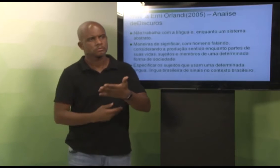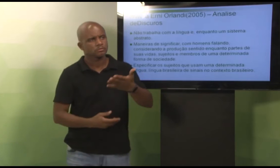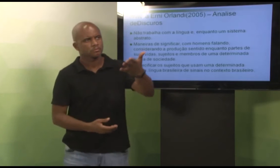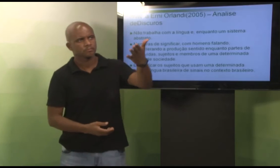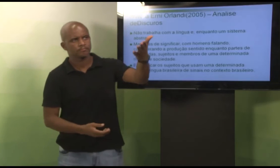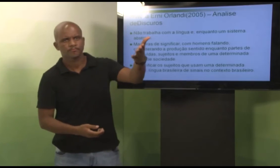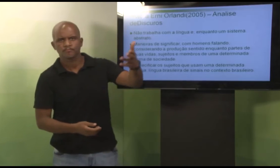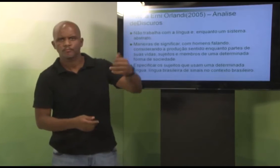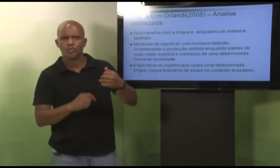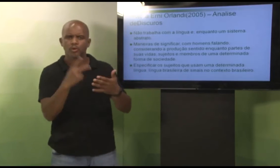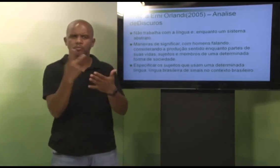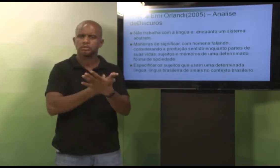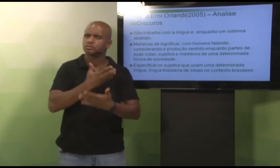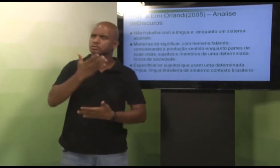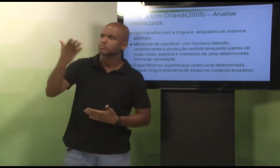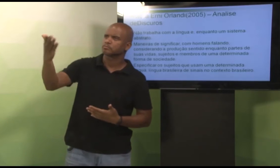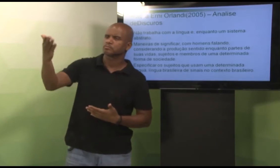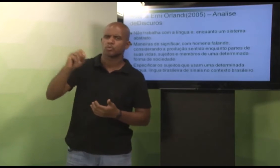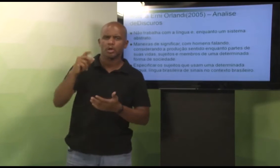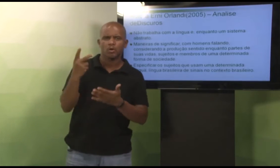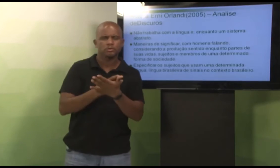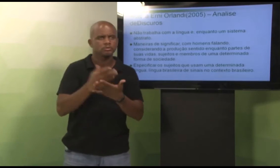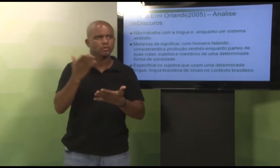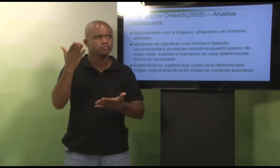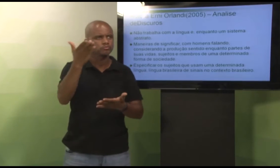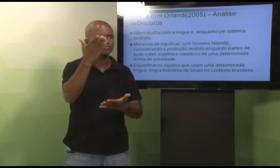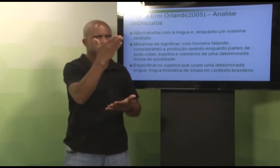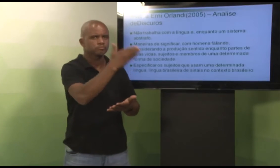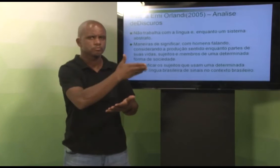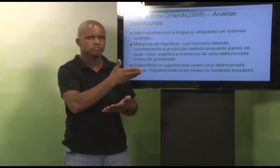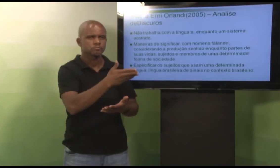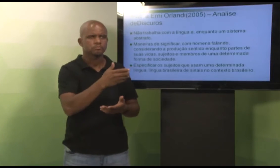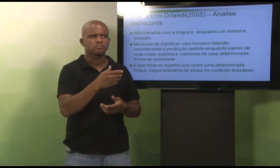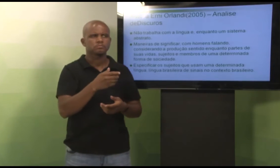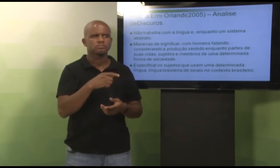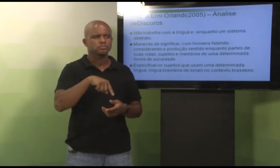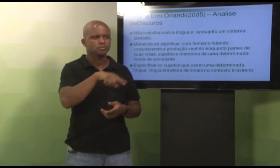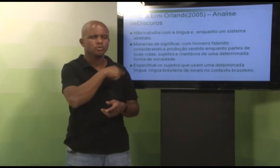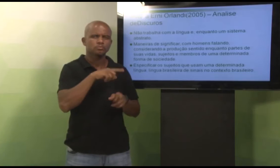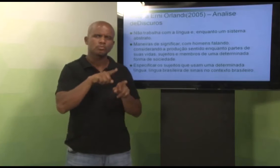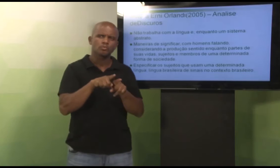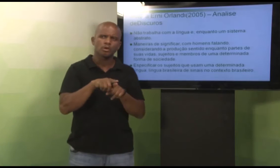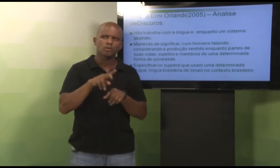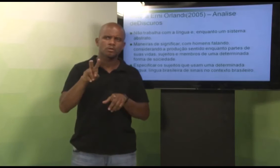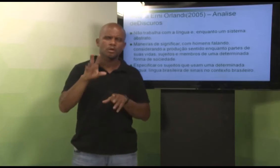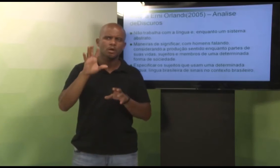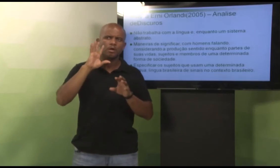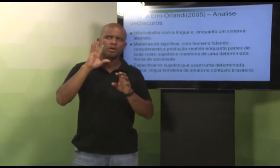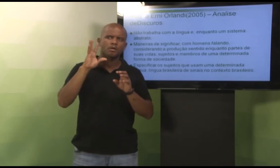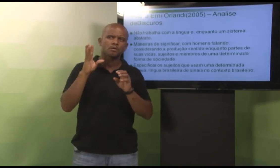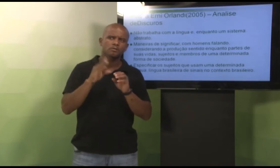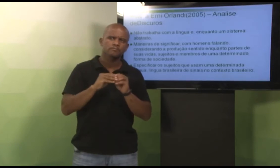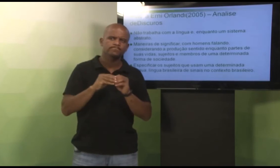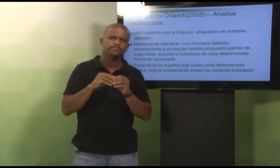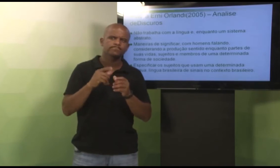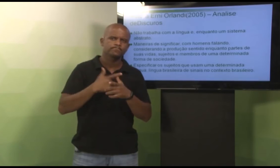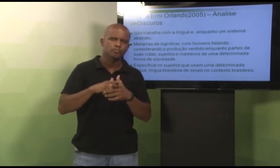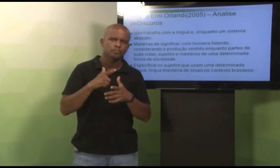os desejos, os acontecimentos, os diversos